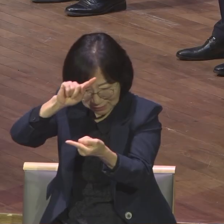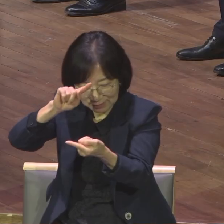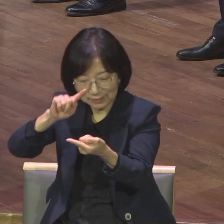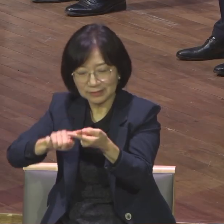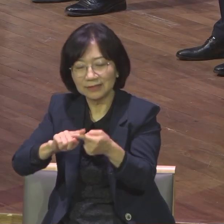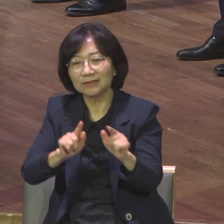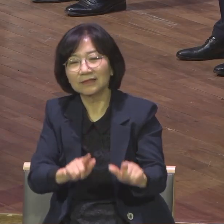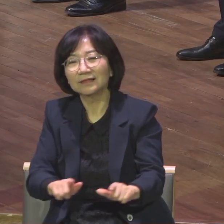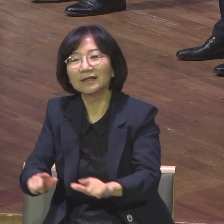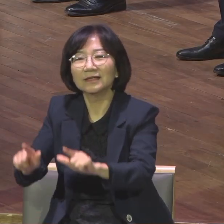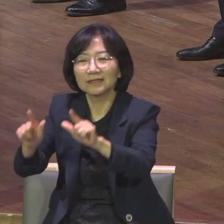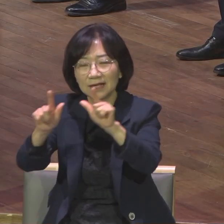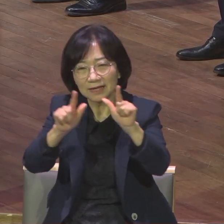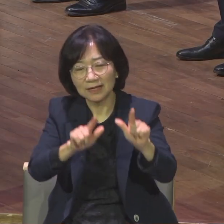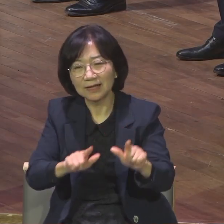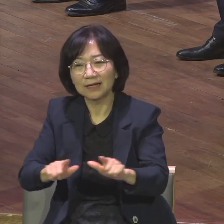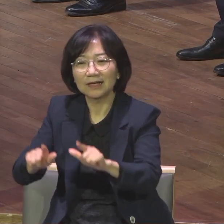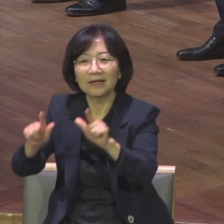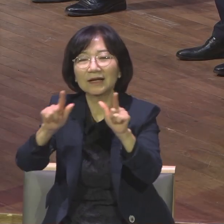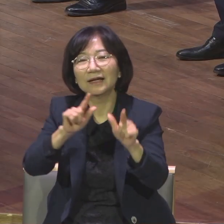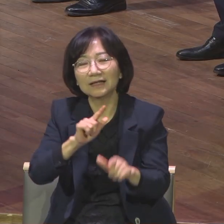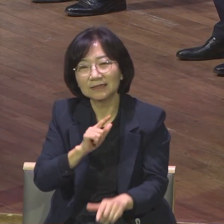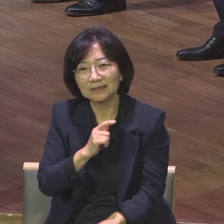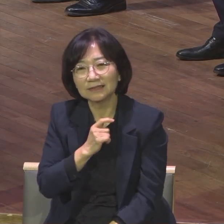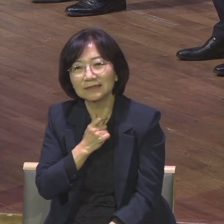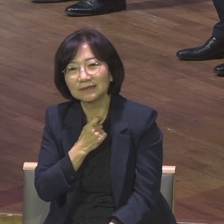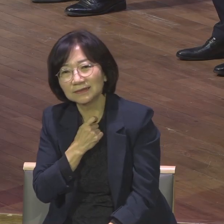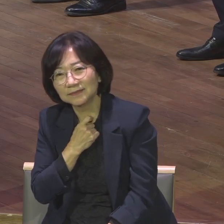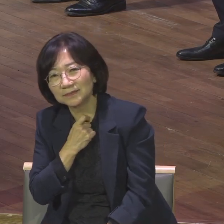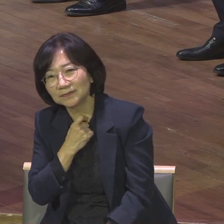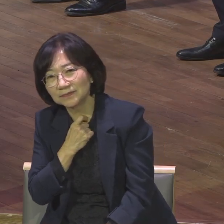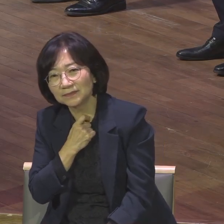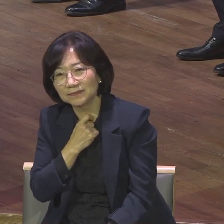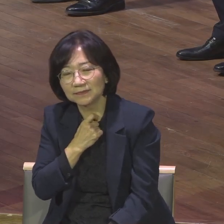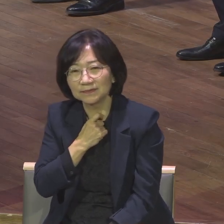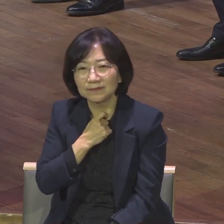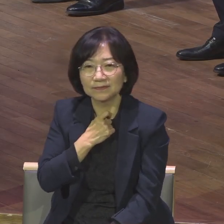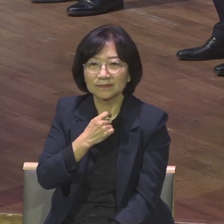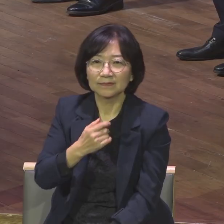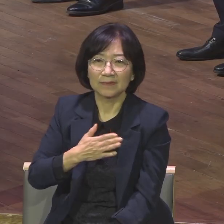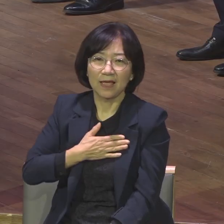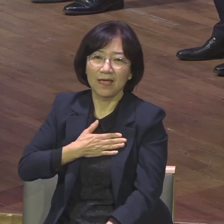바라보며 그렇게 살아가리